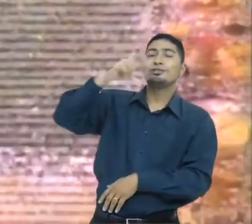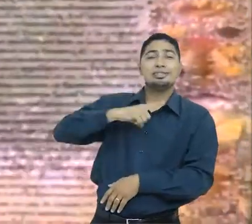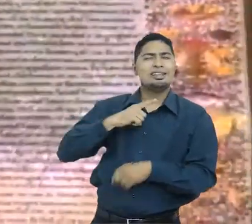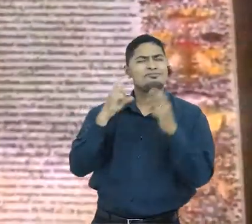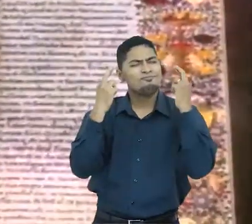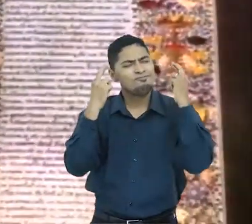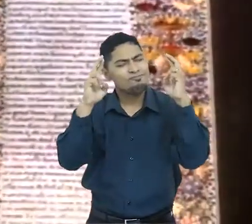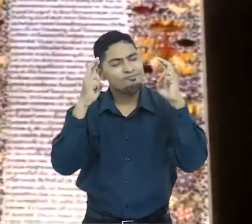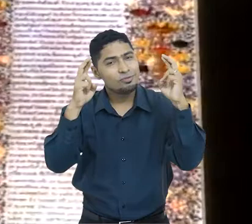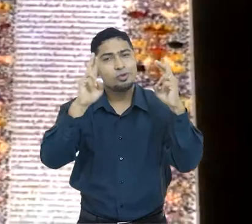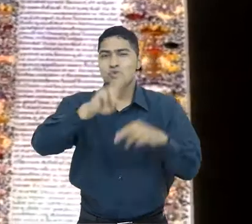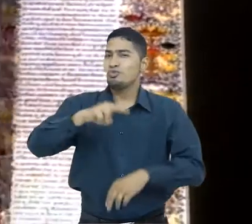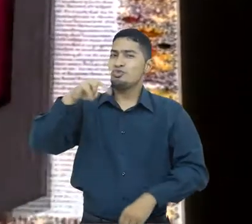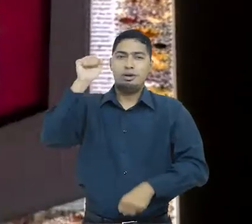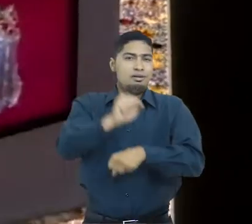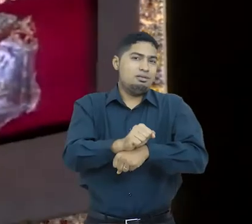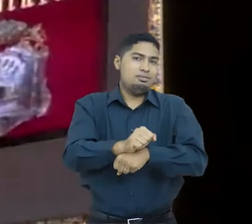a esperança nunca morre.